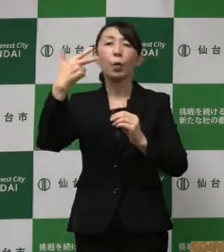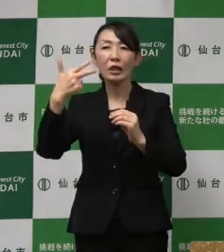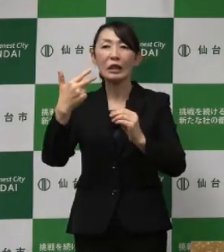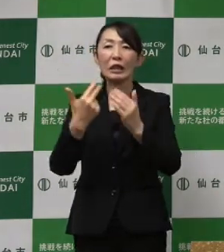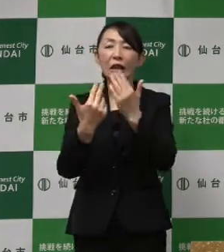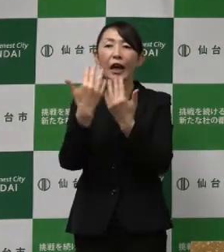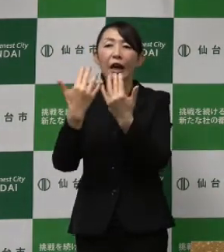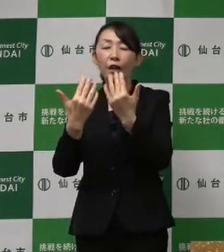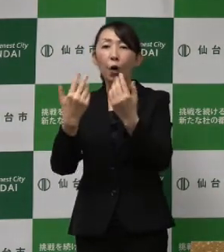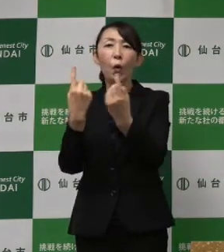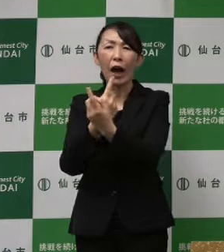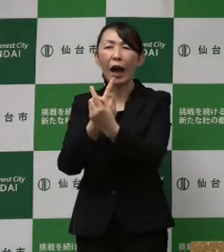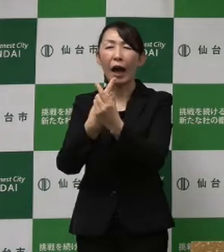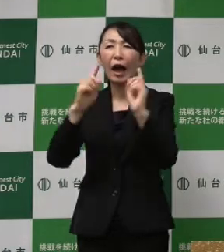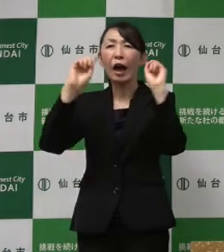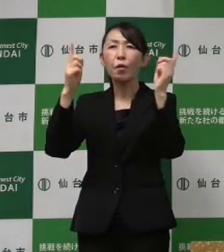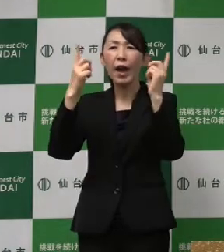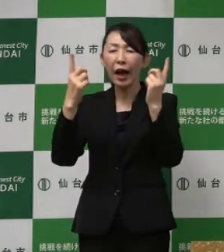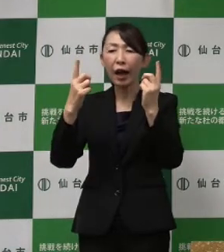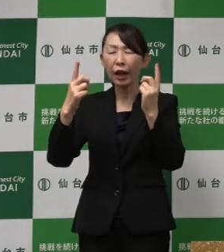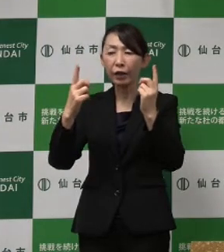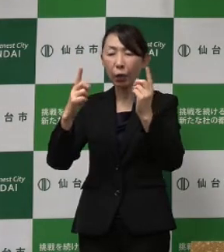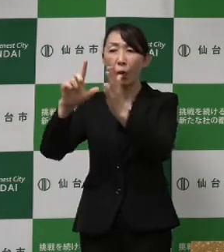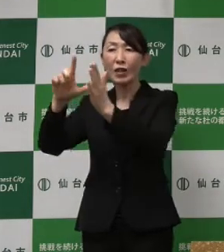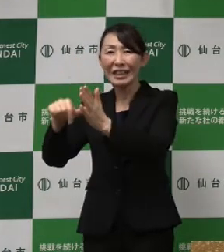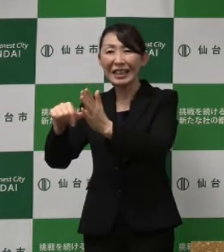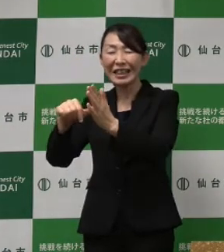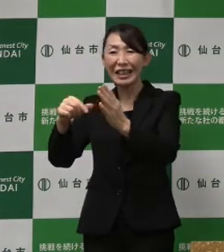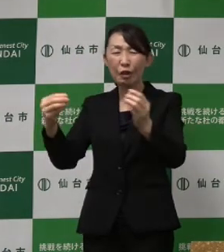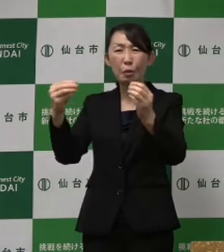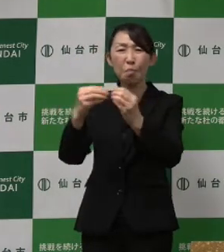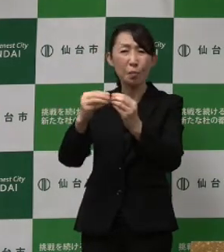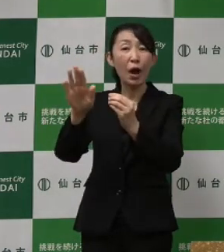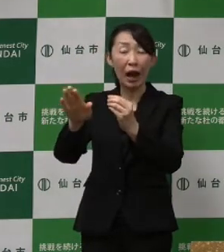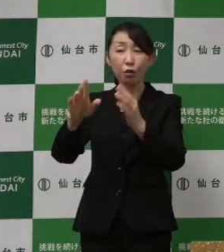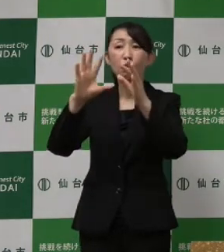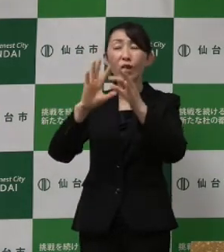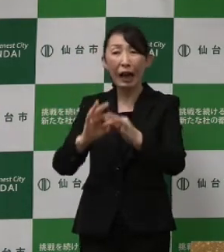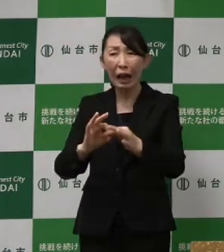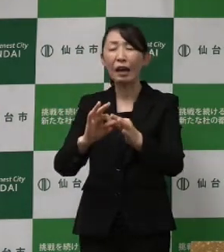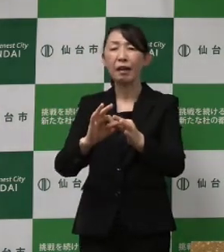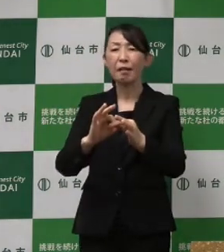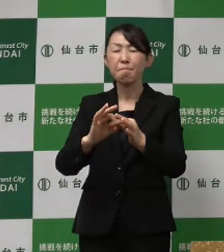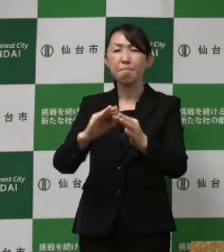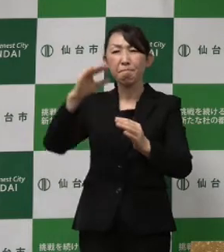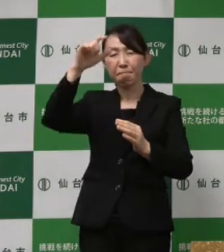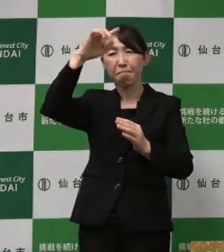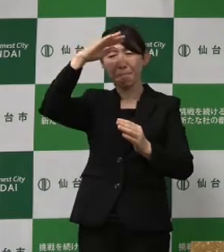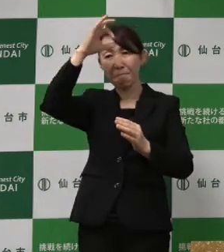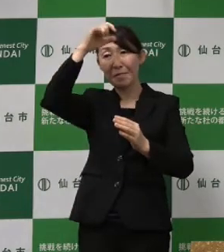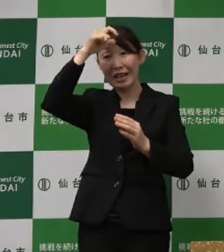ということも考えられますことから、大変その警備には心してもらわないといけないということもあるものです